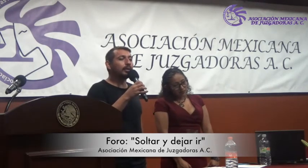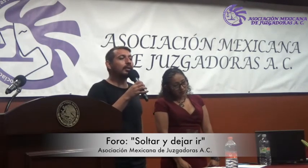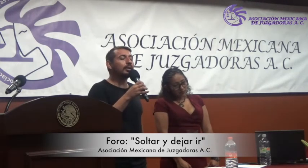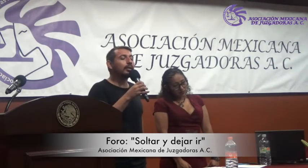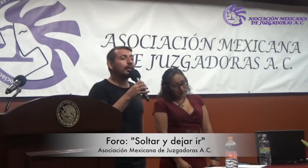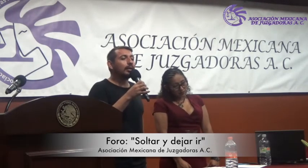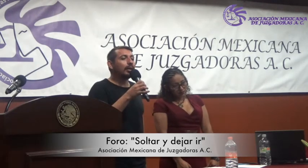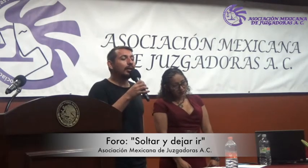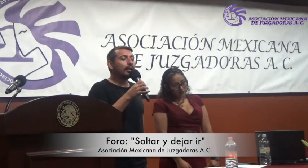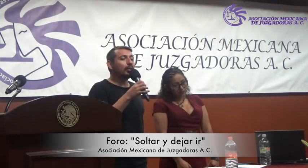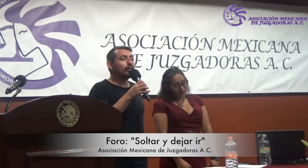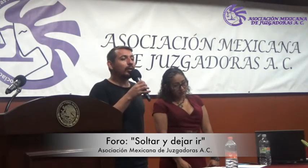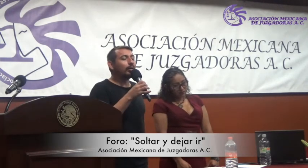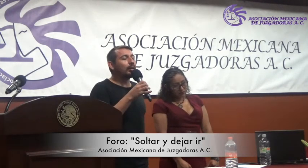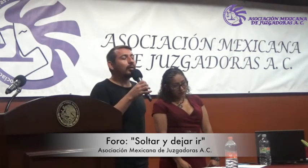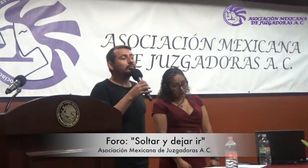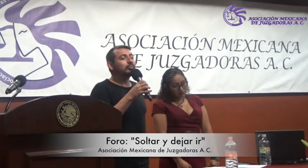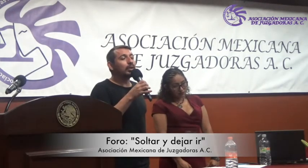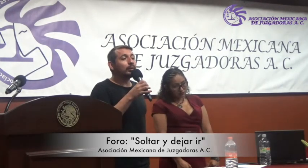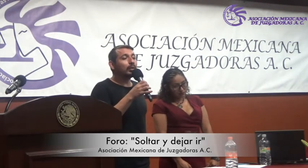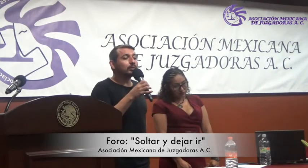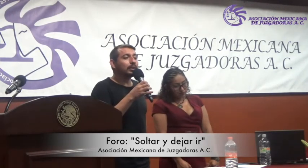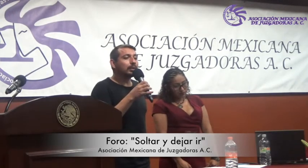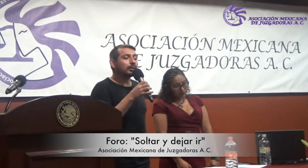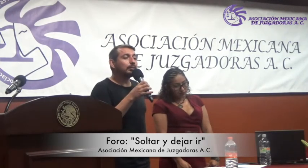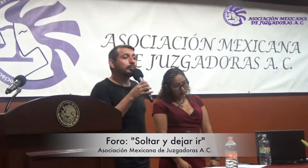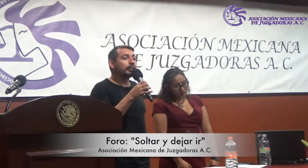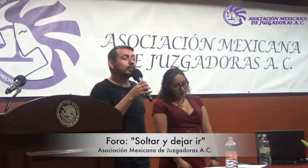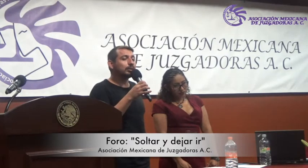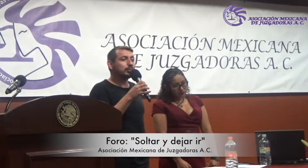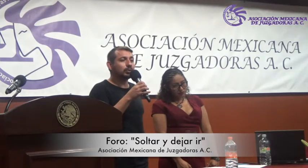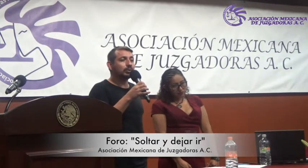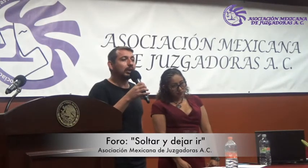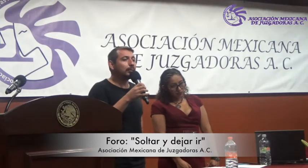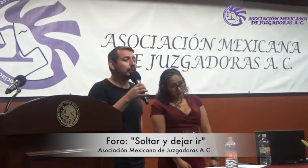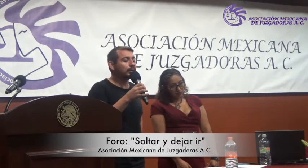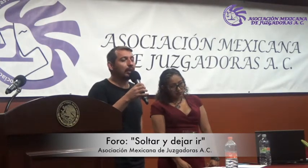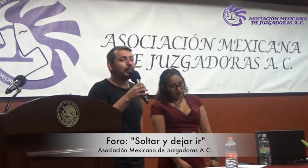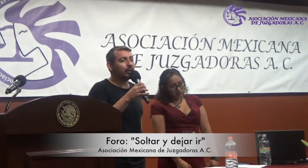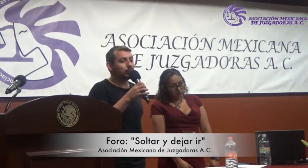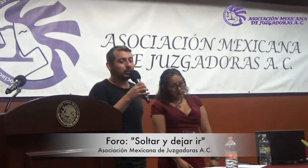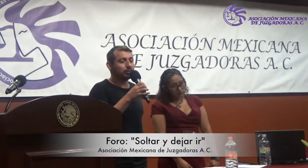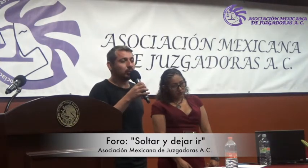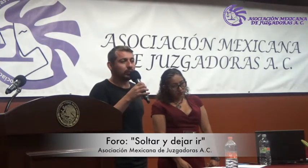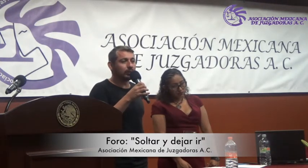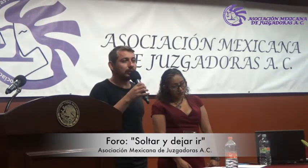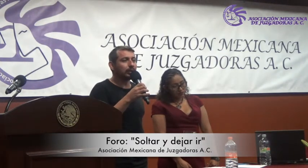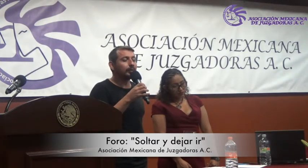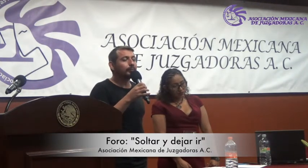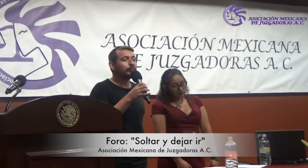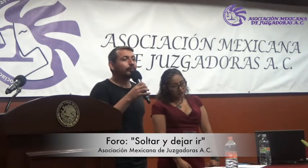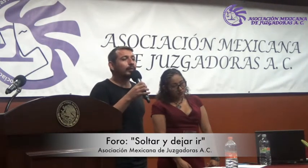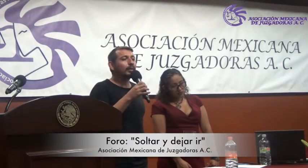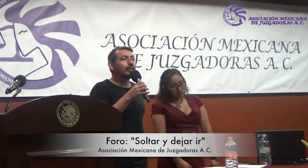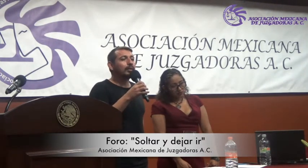procuro de ayudarlos a que sean personas más sociables, y la verdad pues es muy